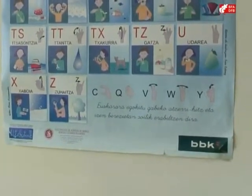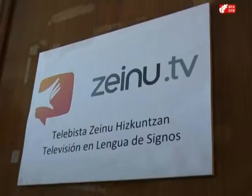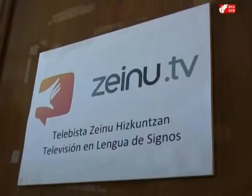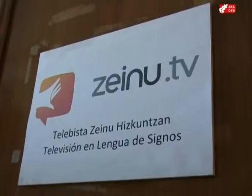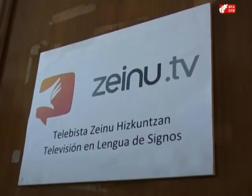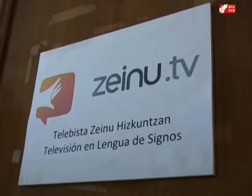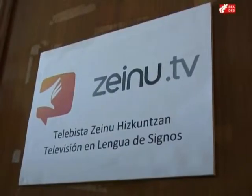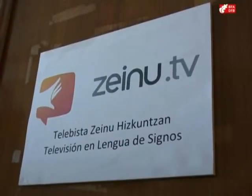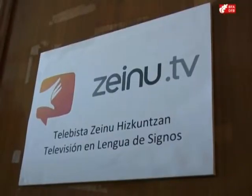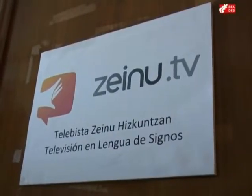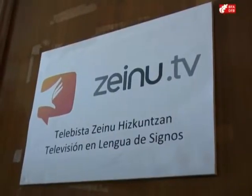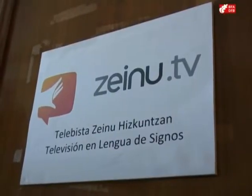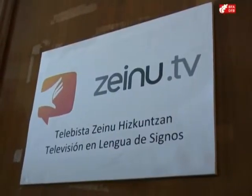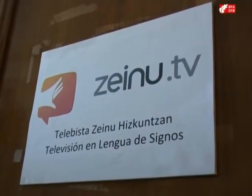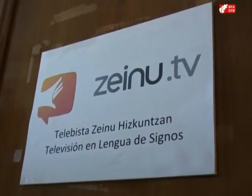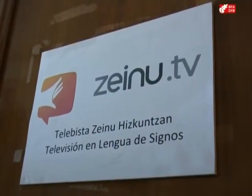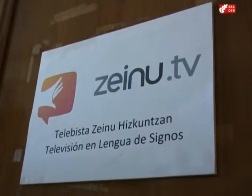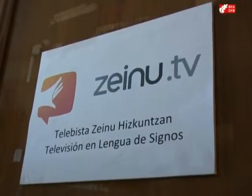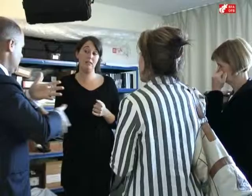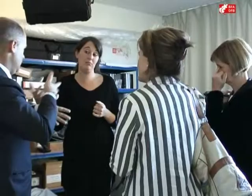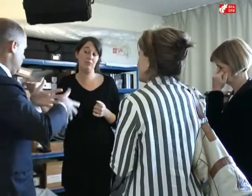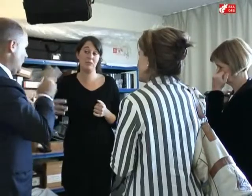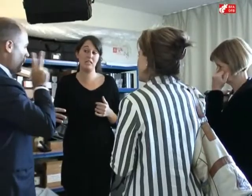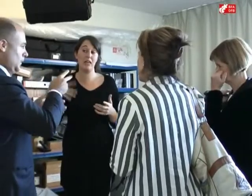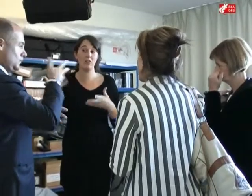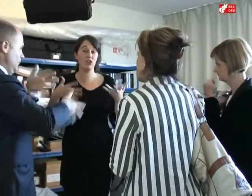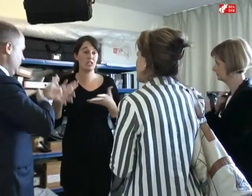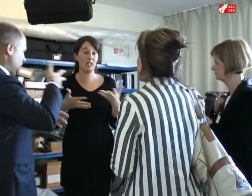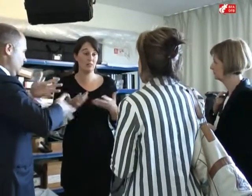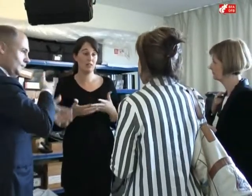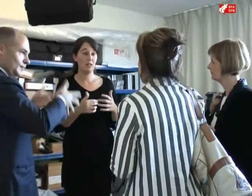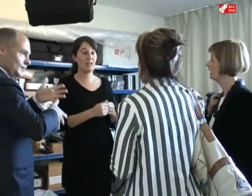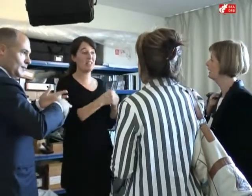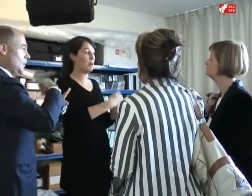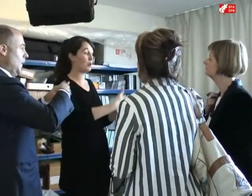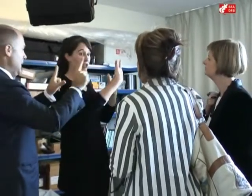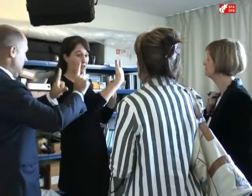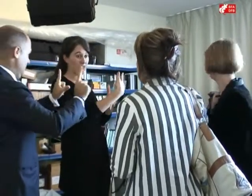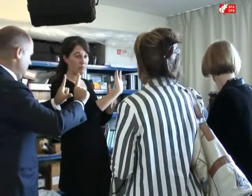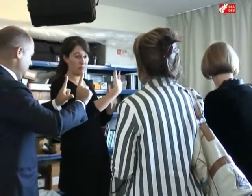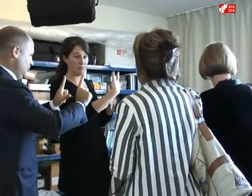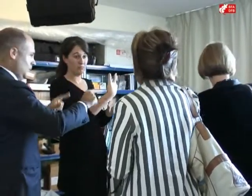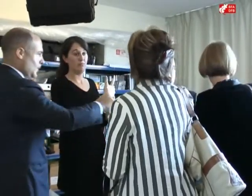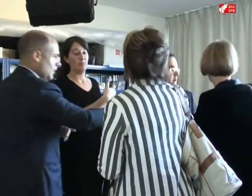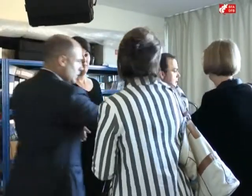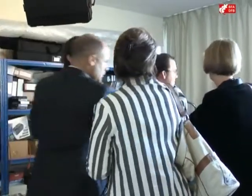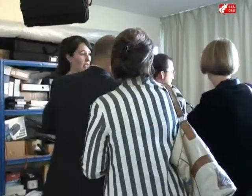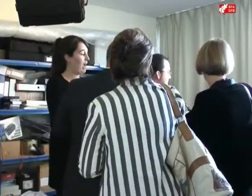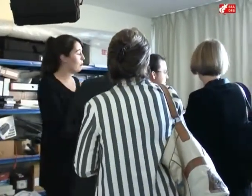Las grabamos en voz y luego el presentador lo signa, gracias al prompter. A un